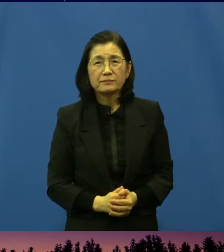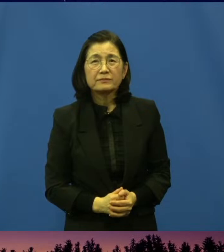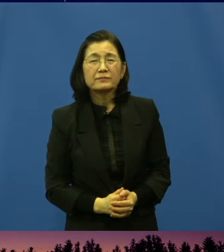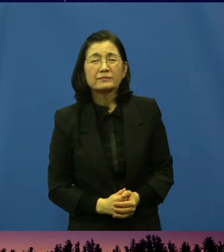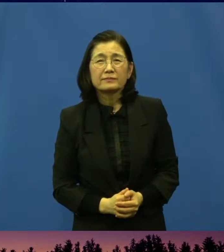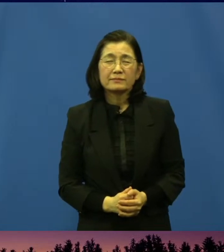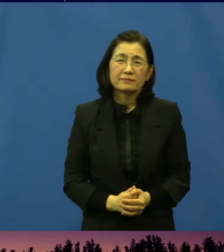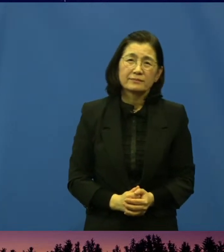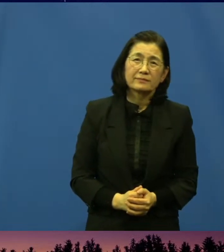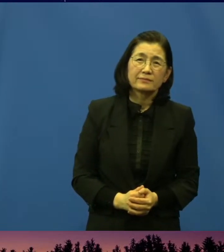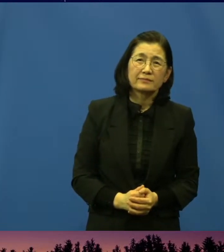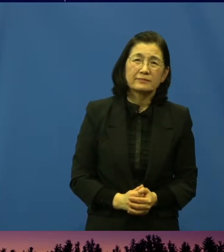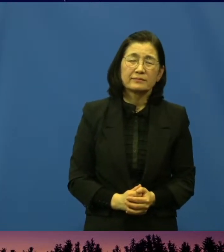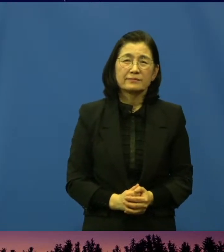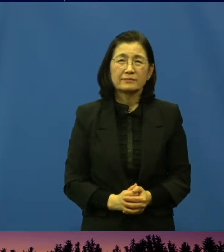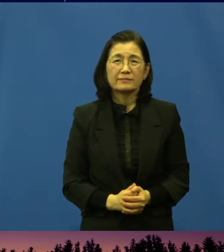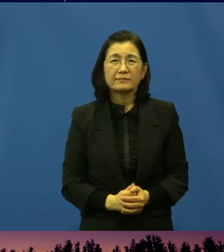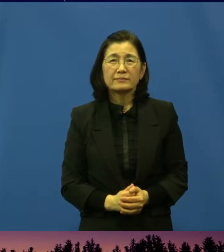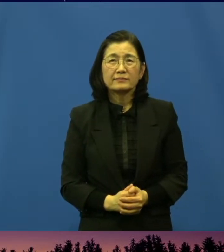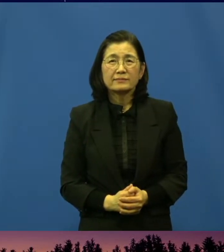자, 여러분,